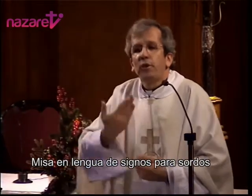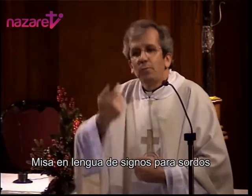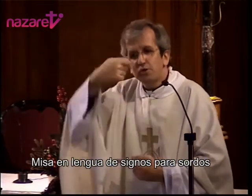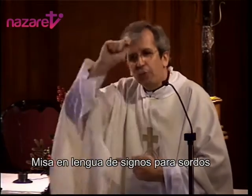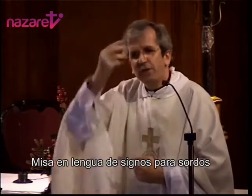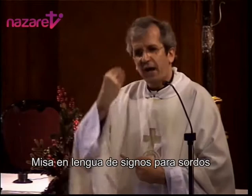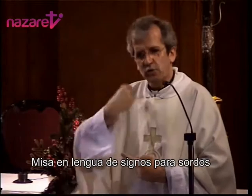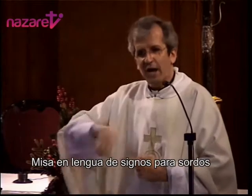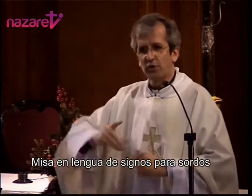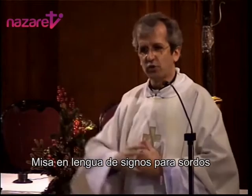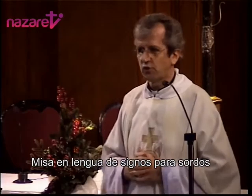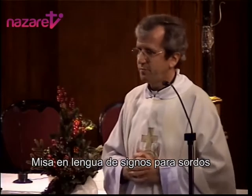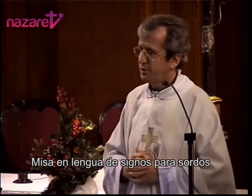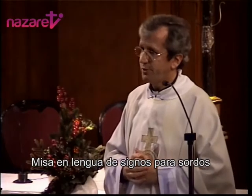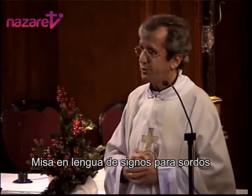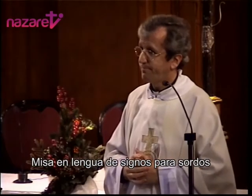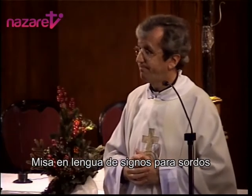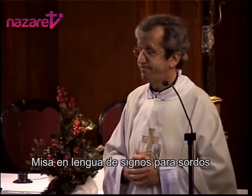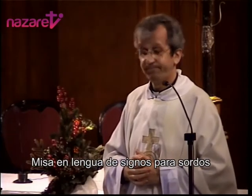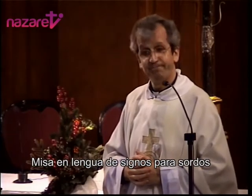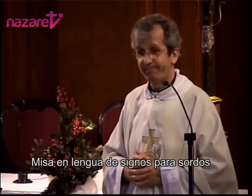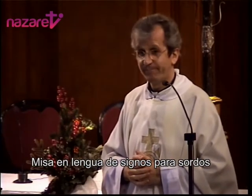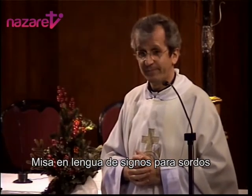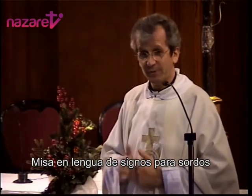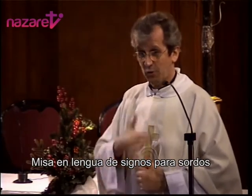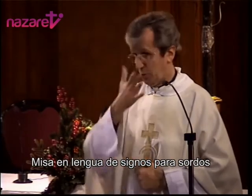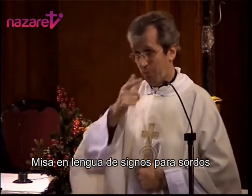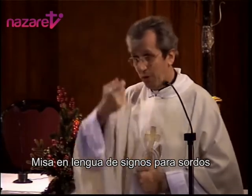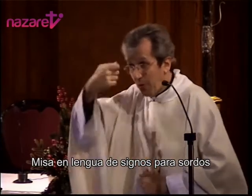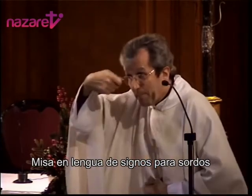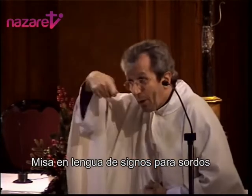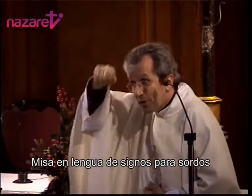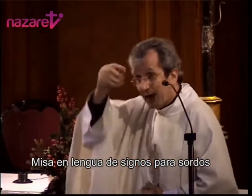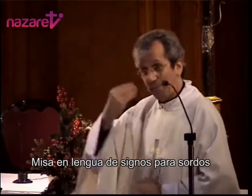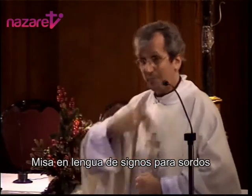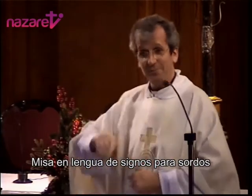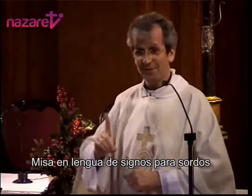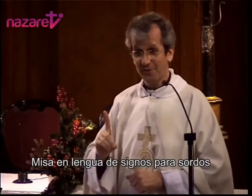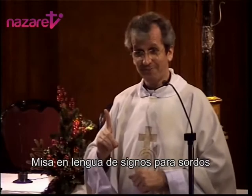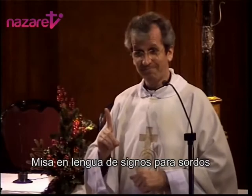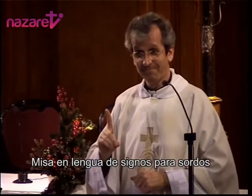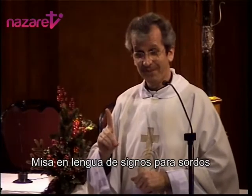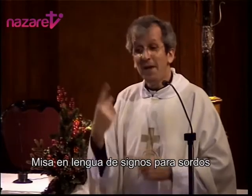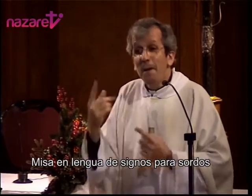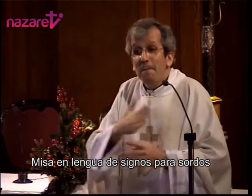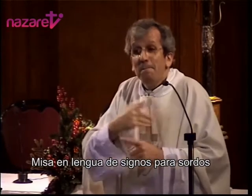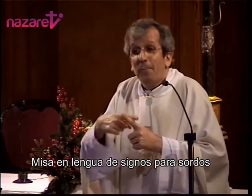¿podemos bautizarnos a nosotros mismos? No puedo bautizarme a mí mismo, ¿no? ¿Por